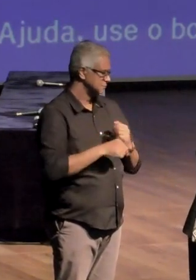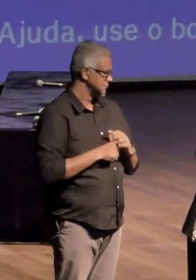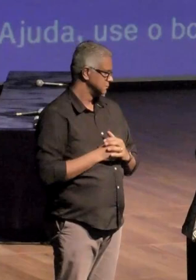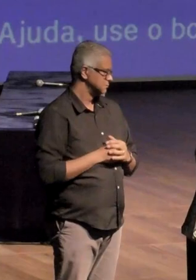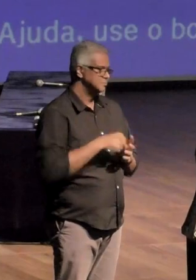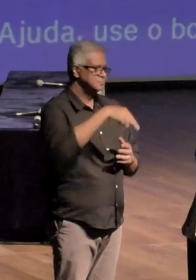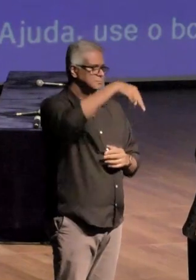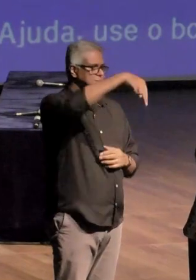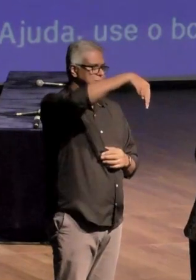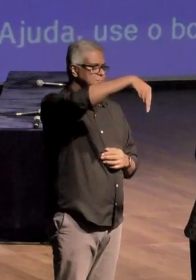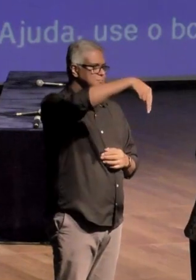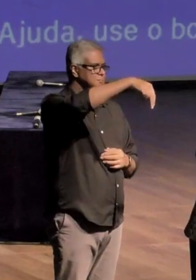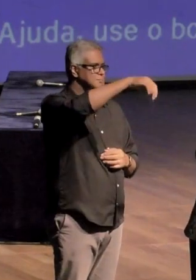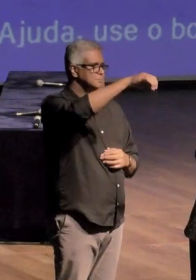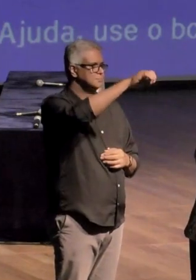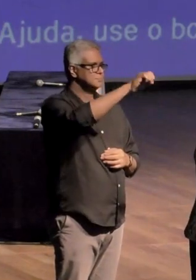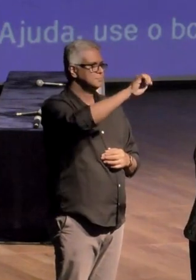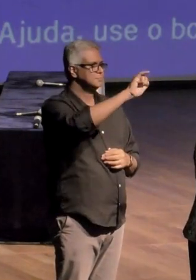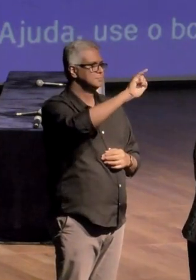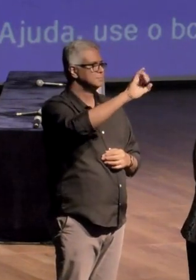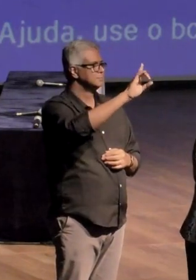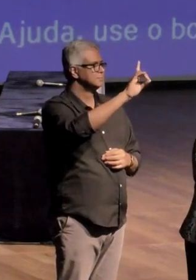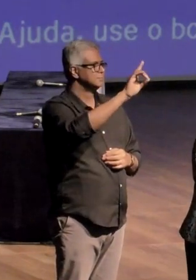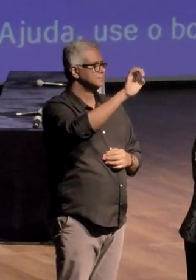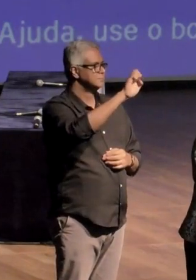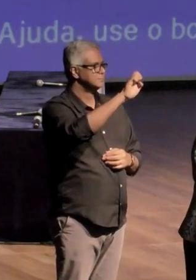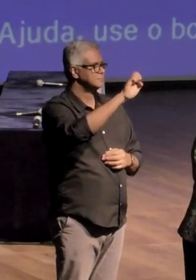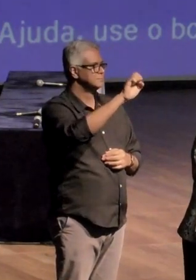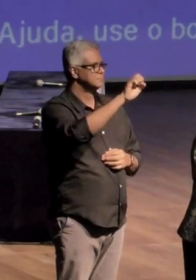Neide Aparecida de Tanguá